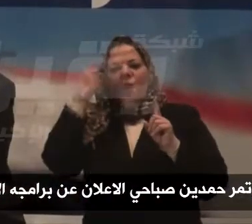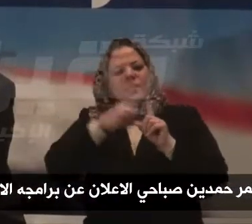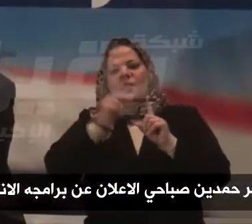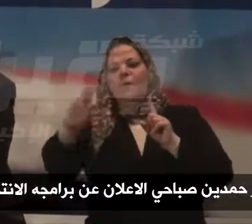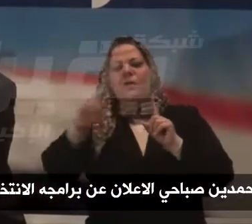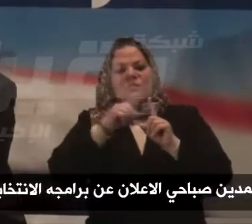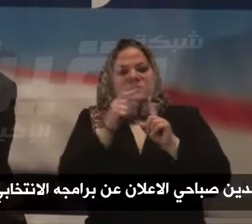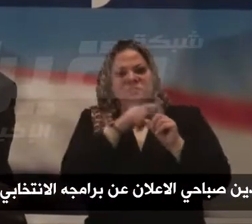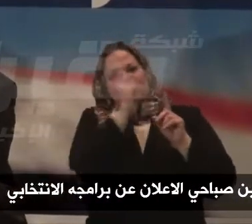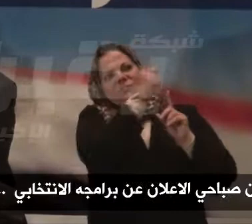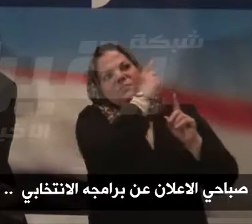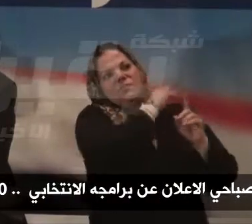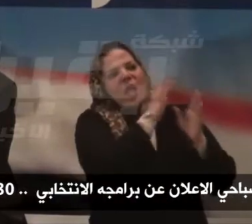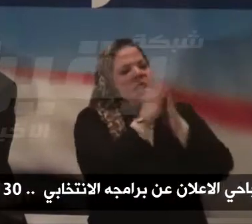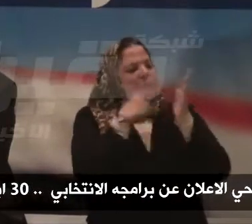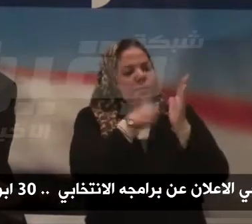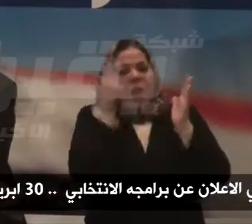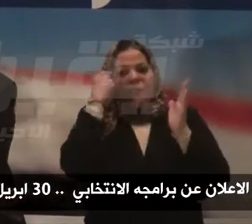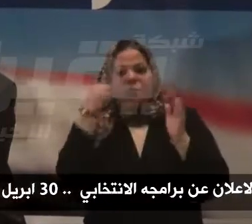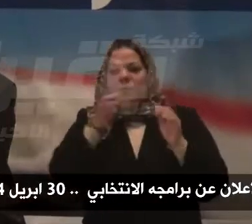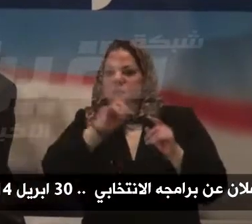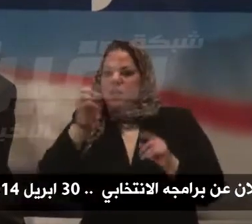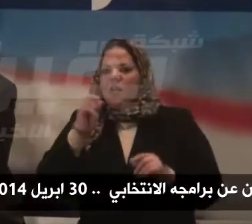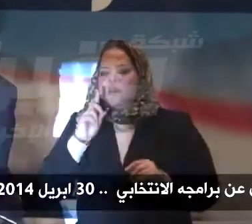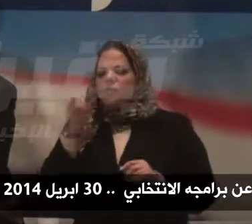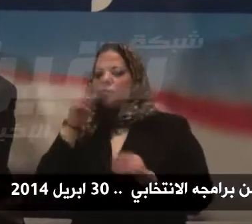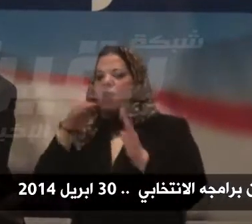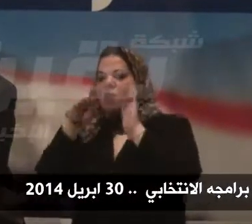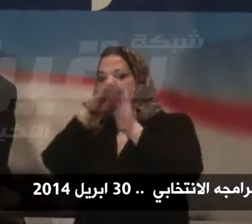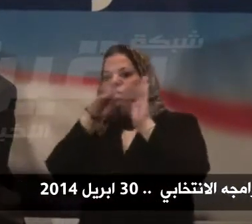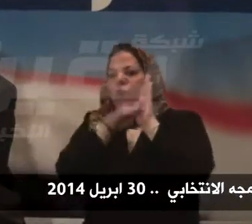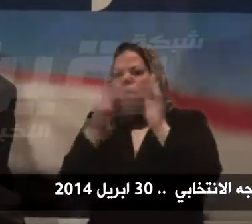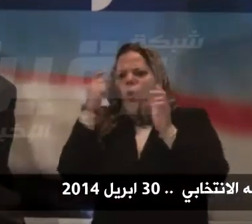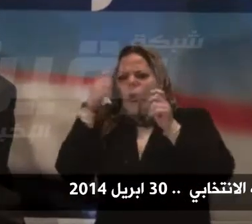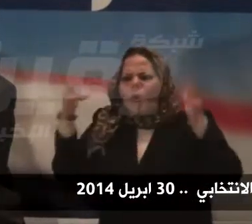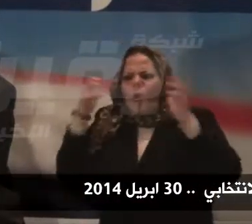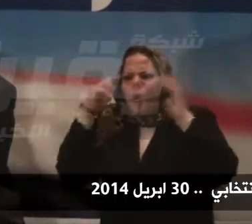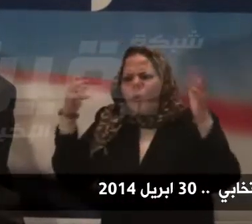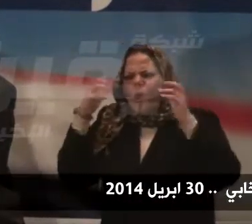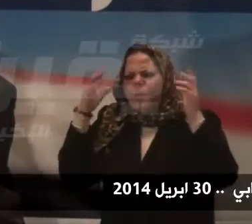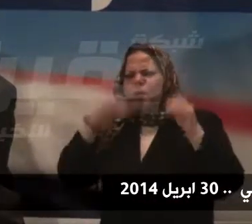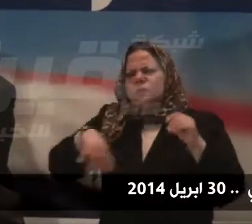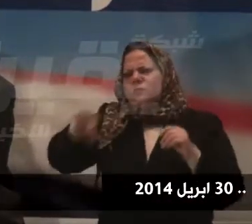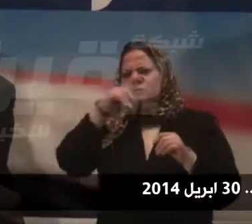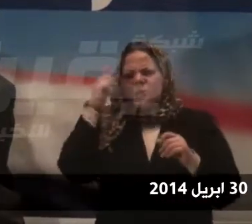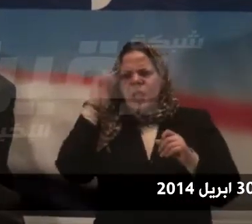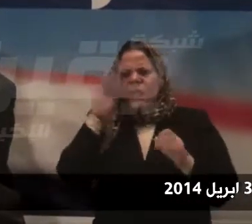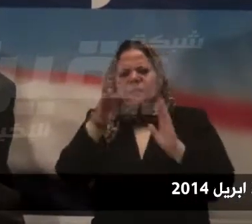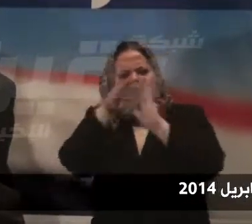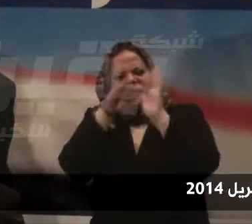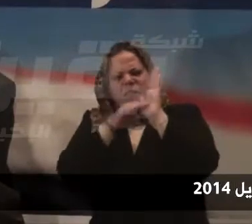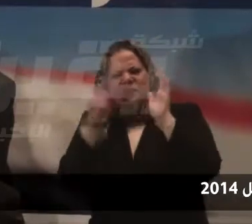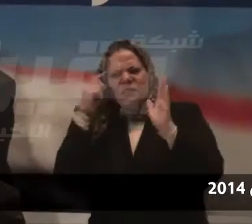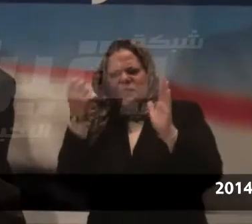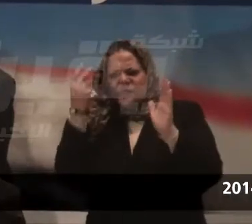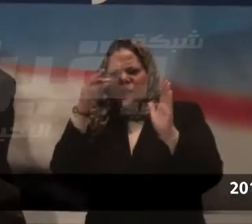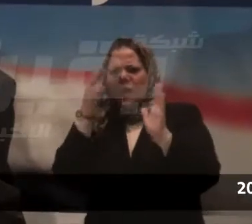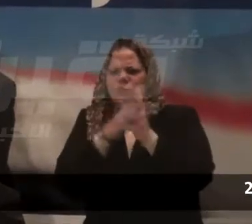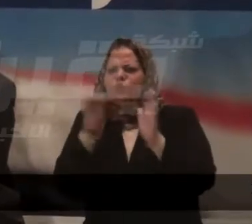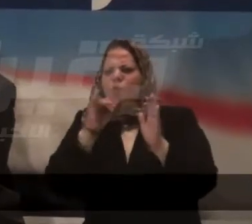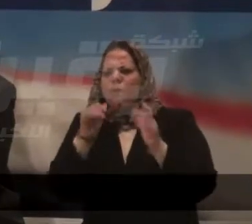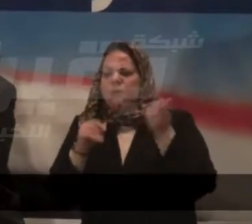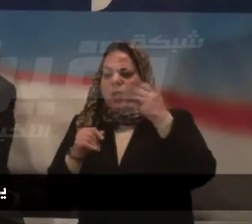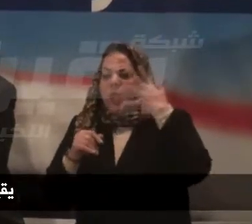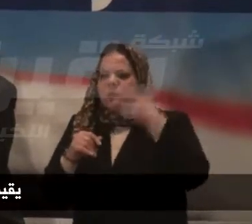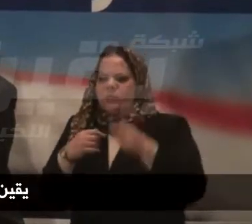الأمين وربطها بمعايير وشروط الانتظام واجتياز الاختبارات واستثمار البناء في التعليم. 5،